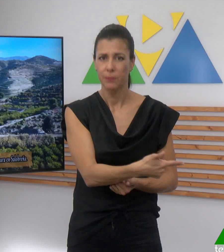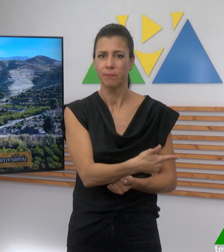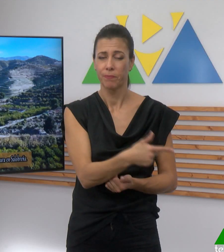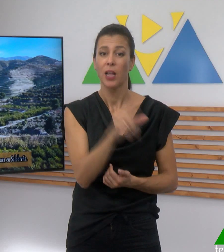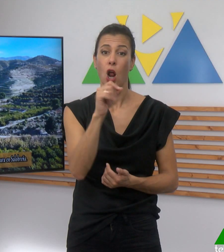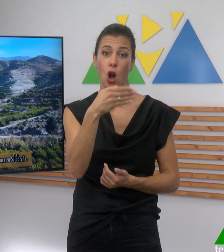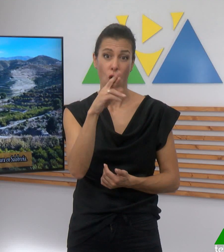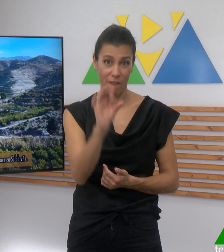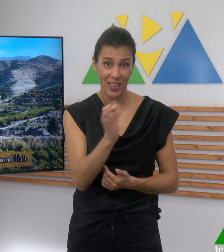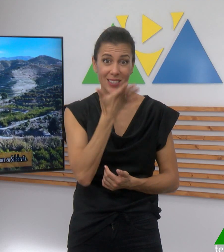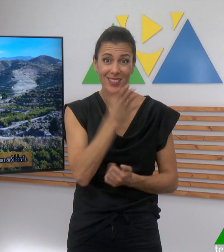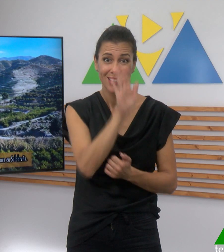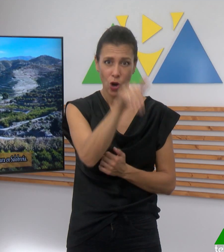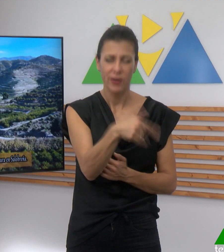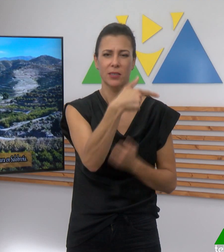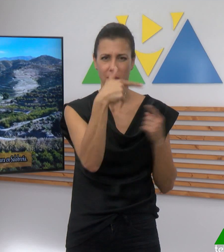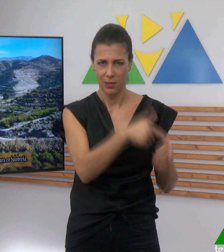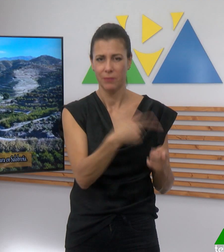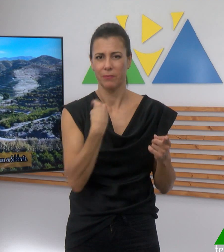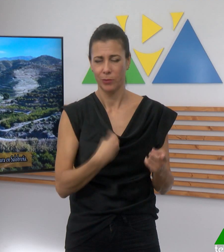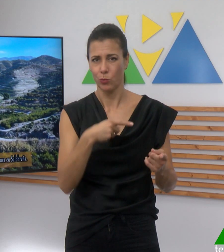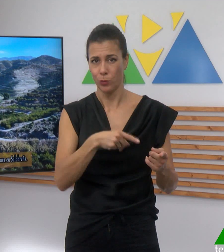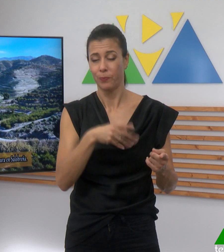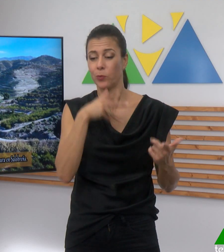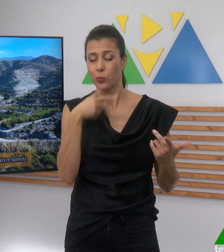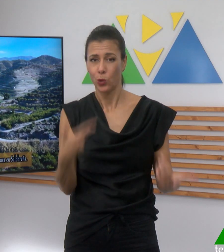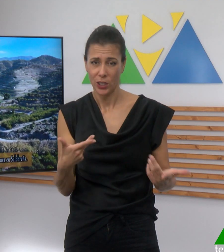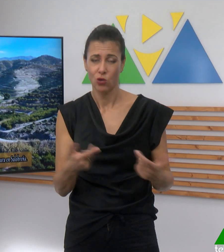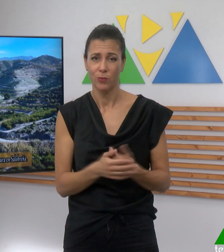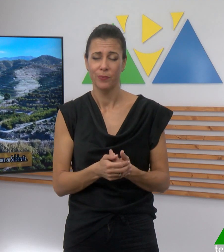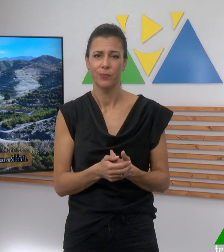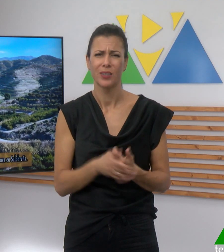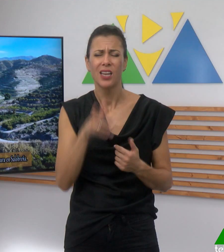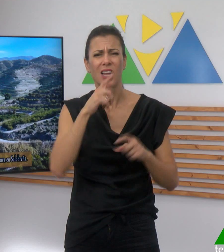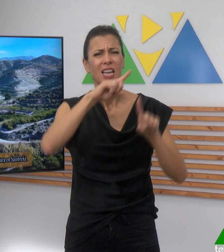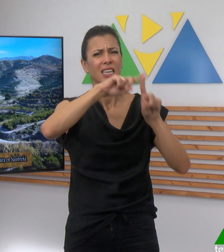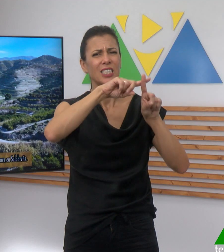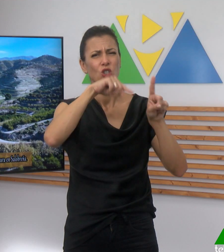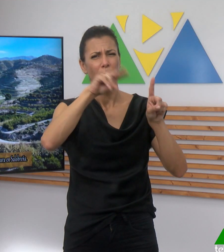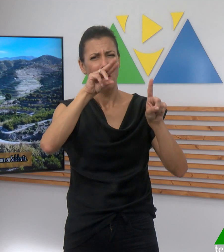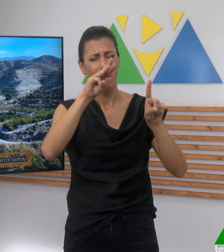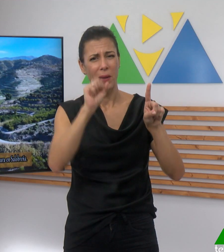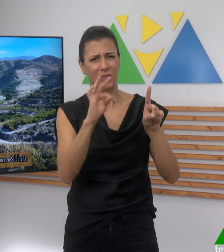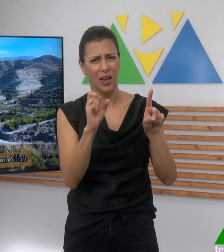de de aquí de de patura por eso y el Cristo ese de patura que mencionado Cristo el Cristo de